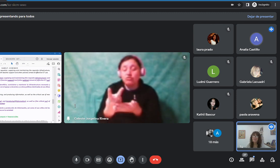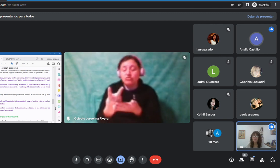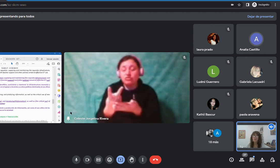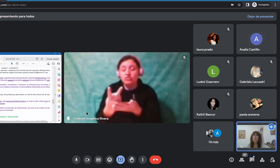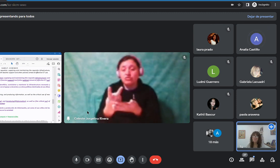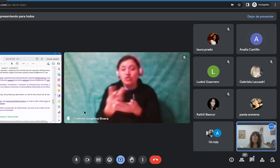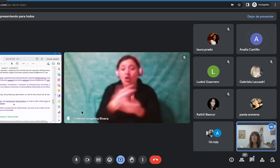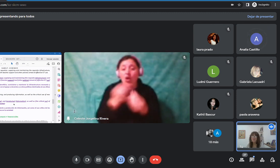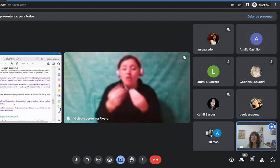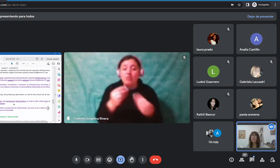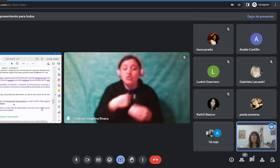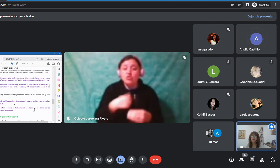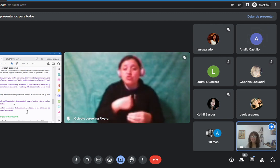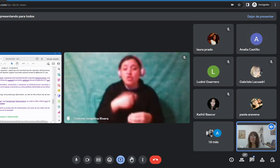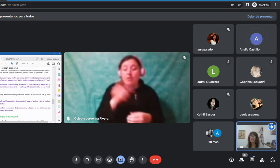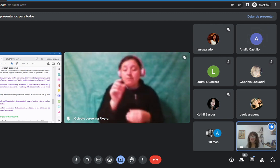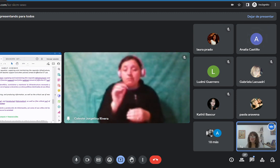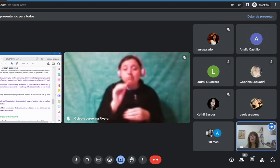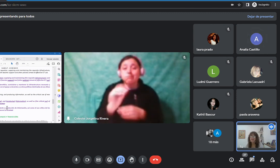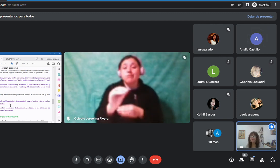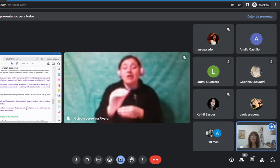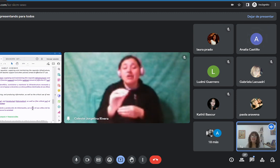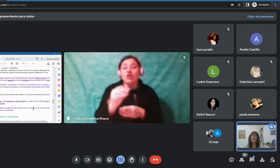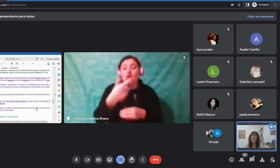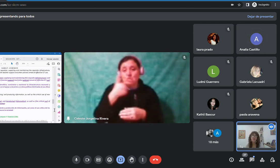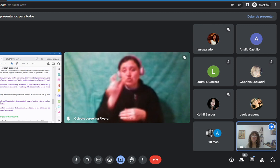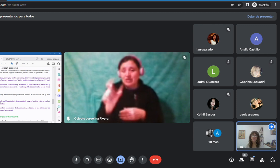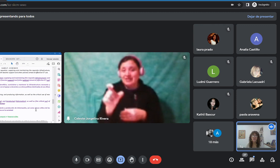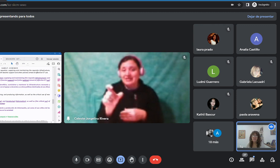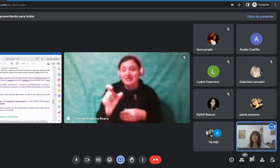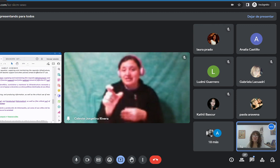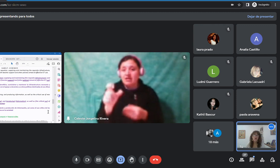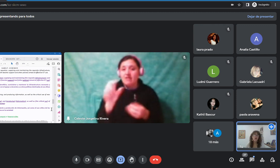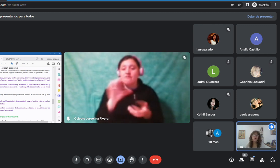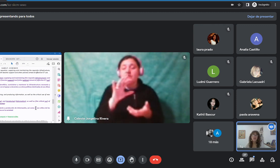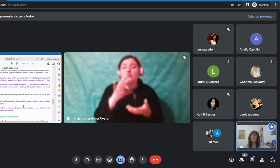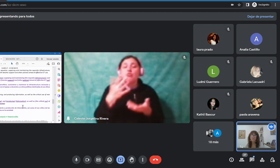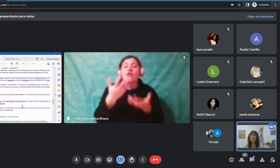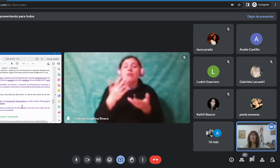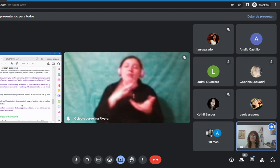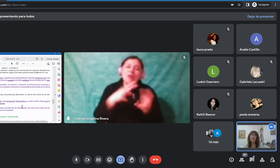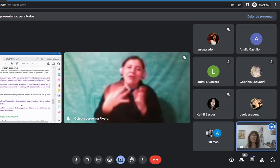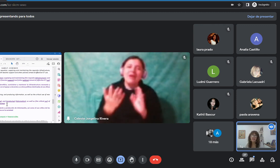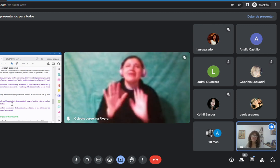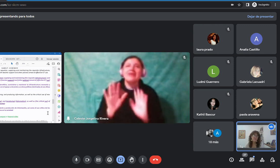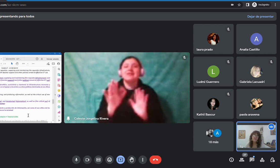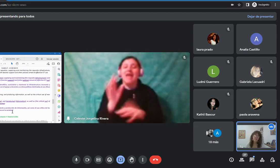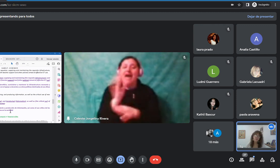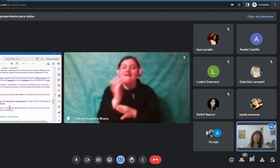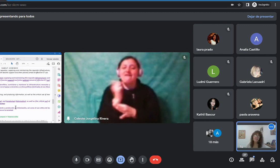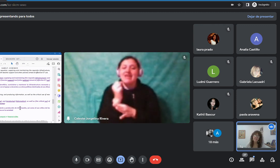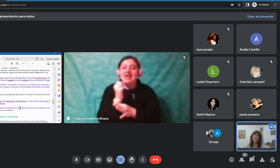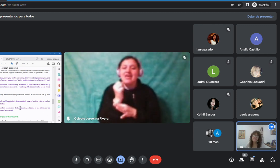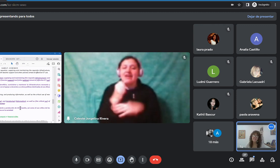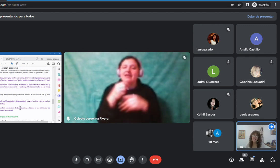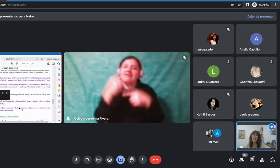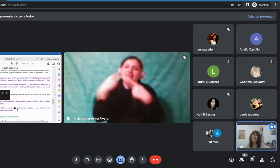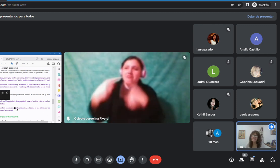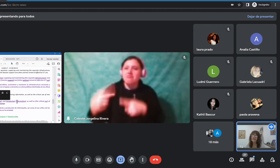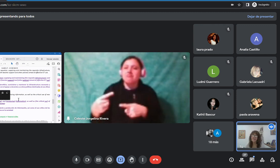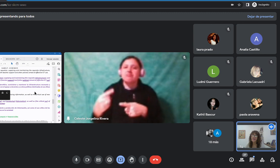sustantivos, ¿sí? También puede ser, entonces son habilidades de algo. O la pueden sacar y dejar